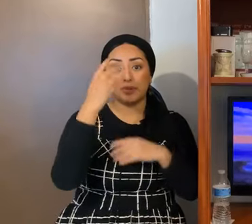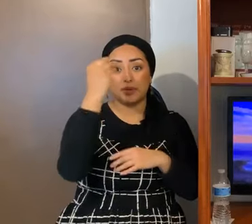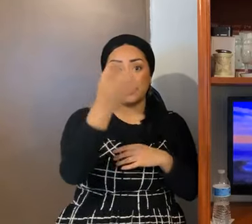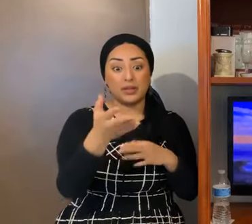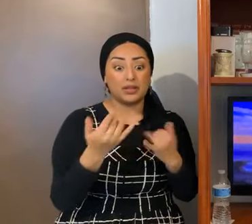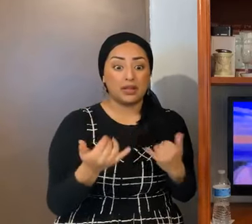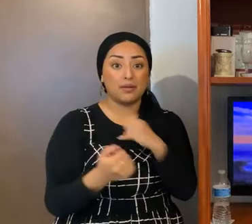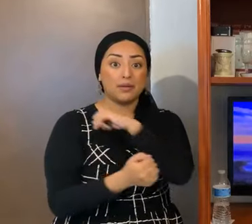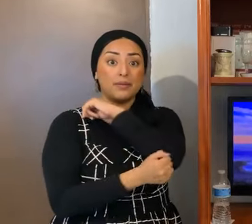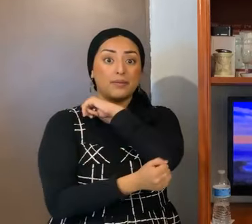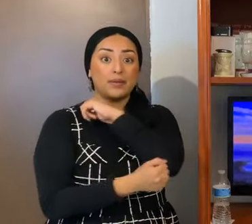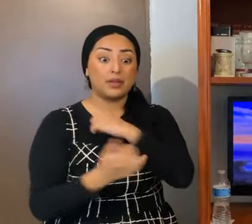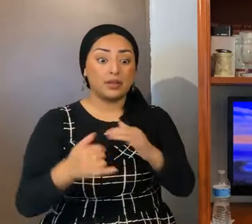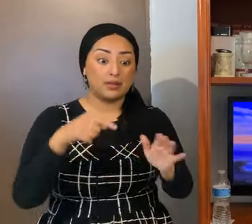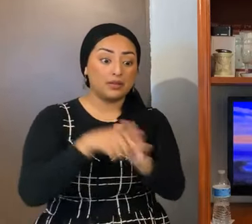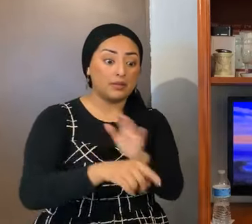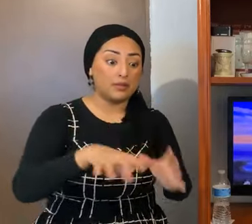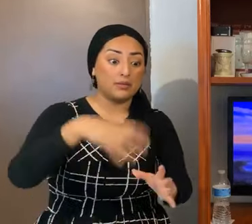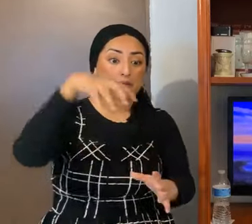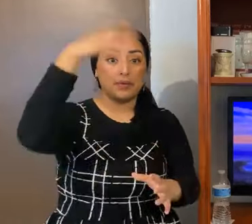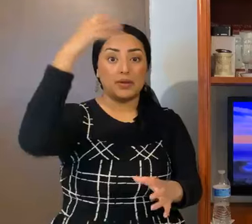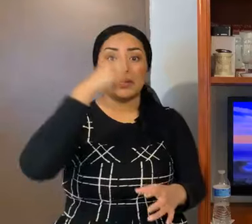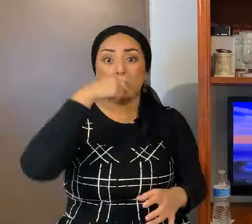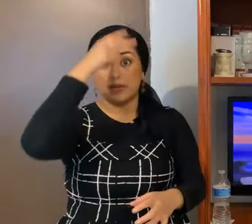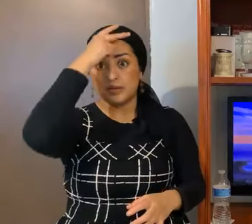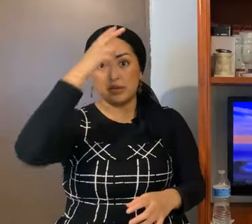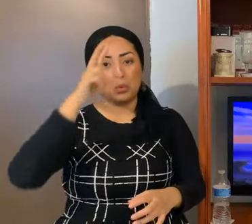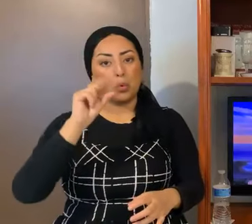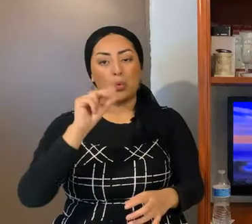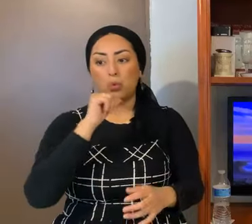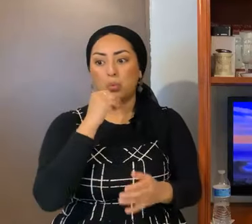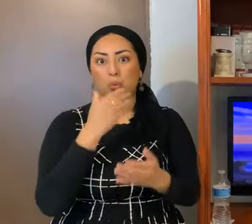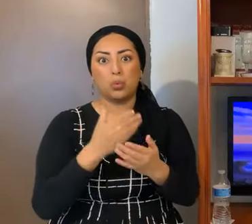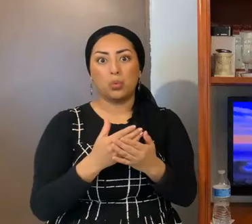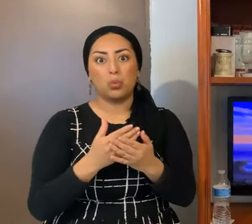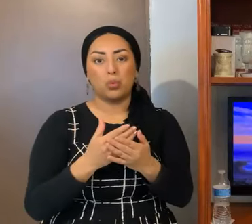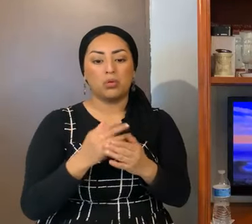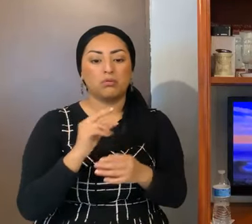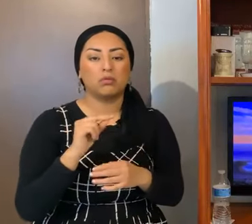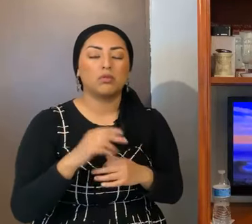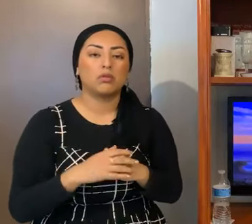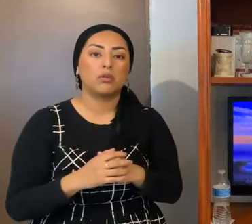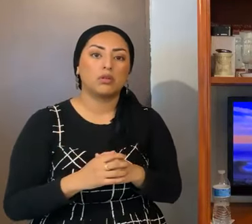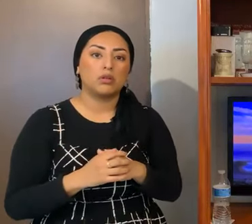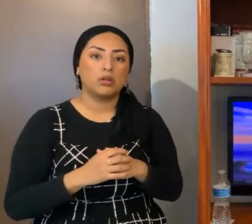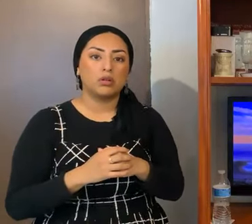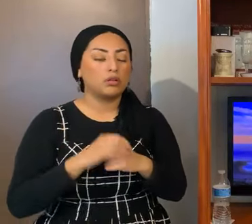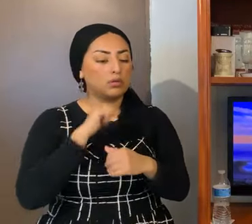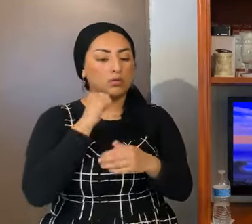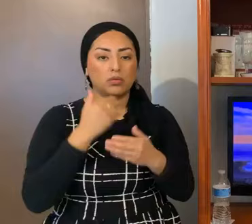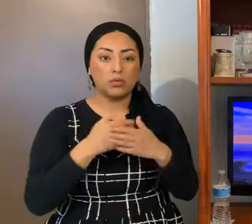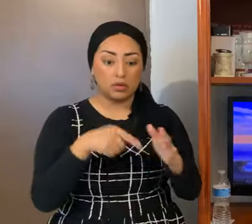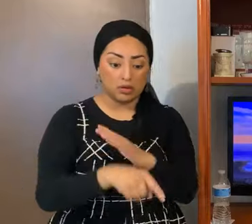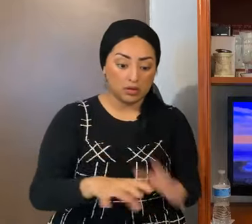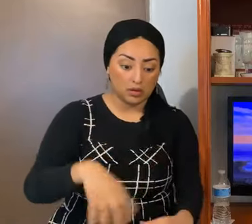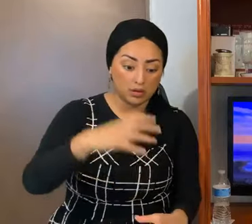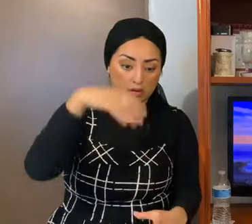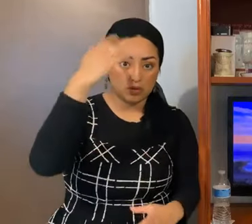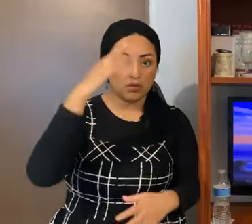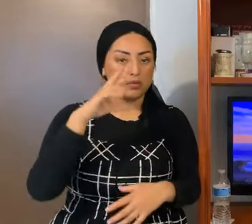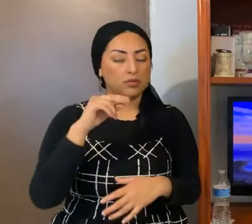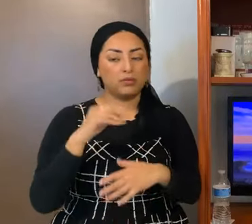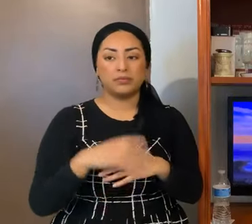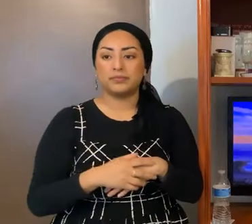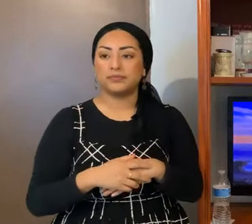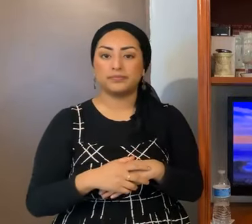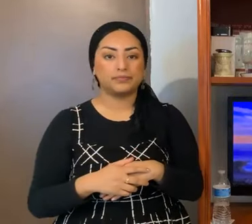ahora para Pesaj iban a sacrificar un cordero y demás, aléjate de ahí, corre, porque no se deben hacer sacrificios, ni